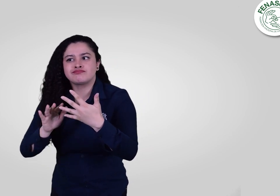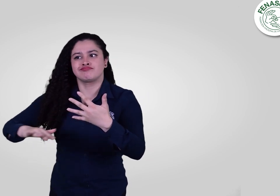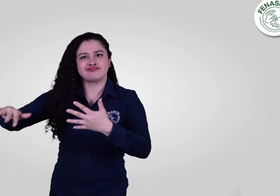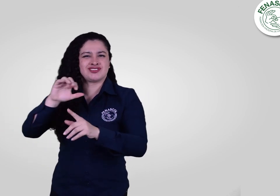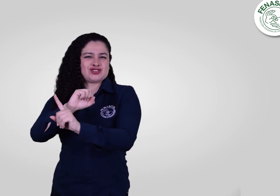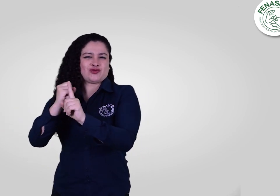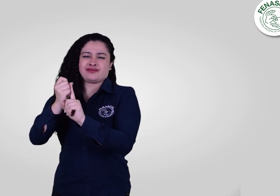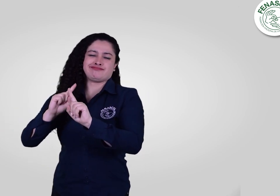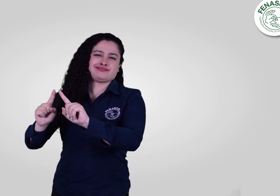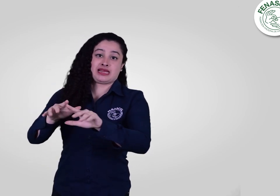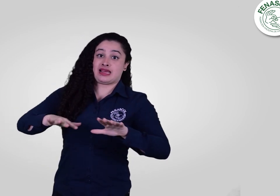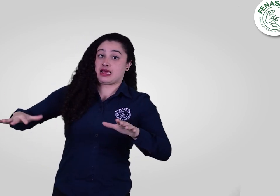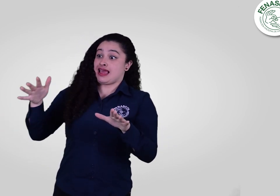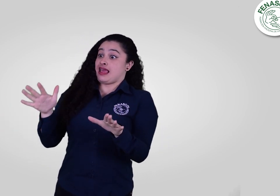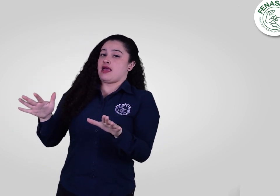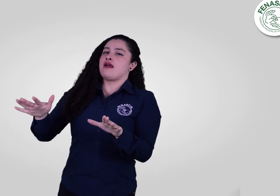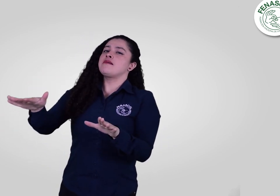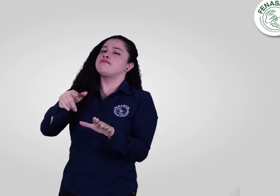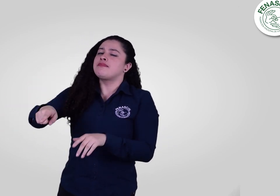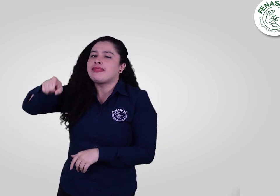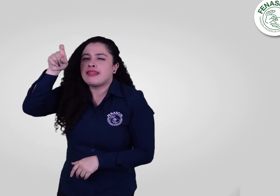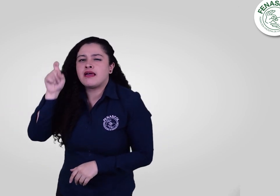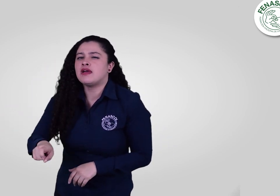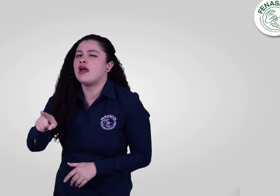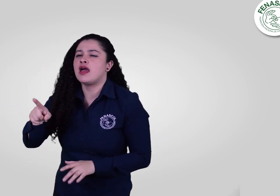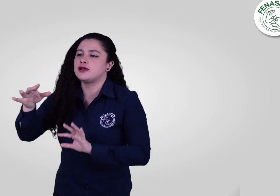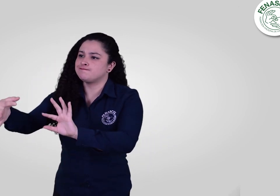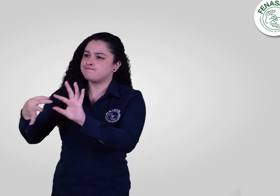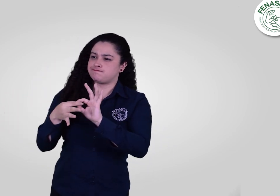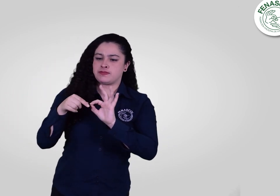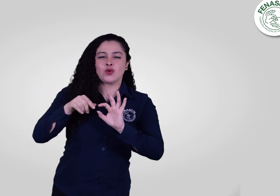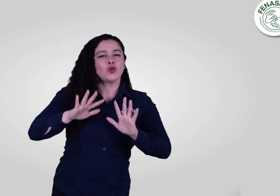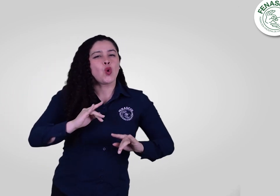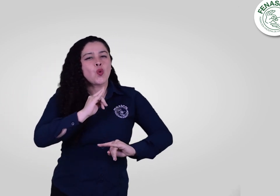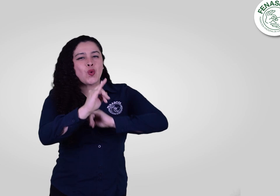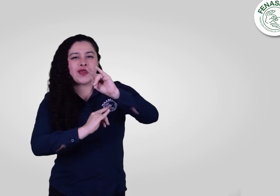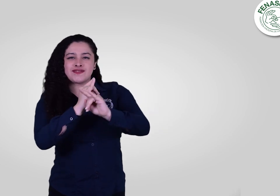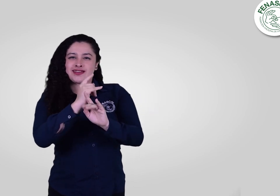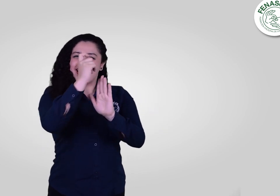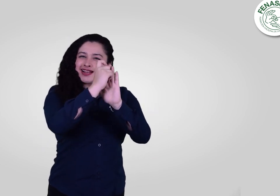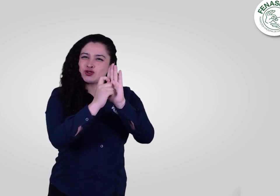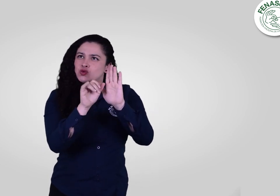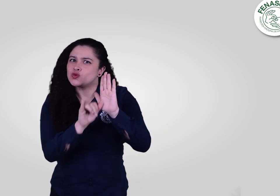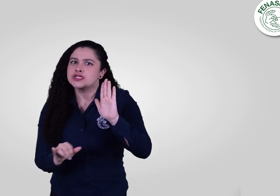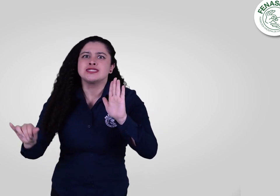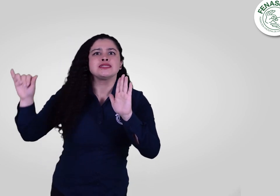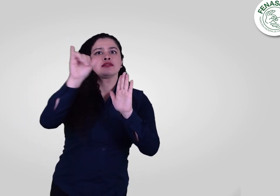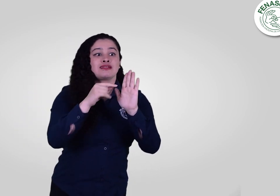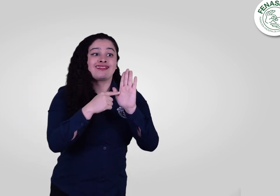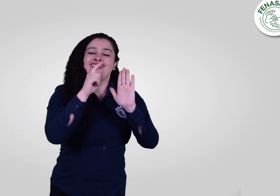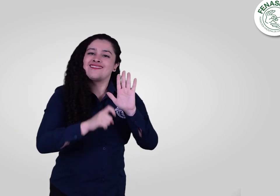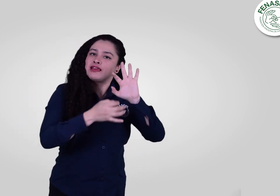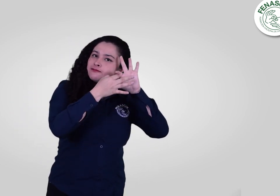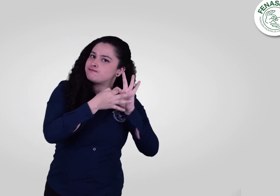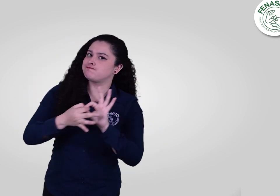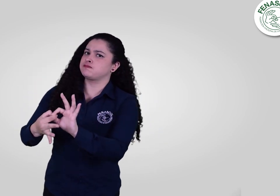todas las actividades siguiendo los postulados del diseño Universal de manera que no se excluya